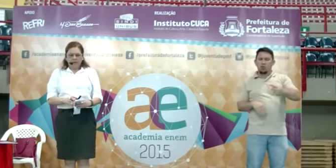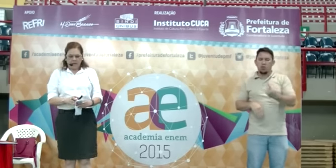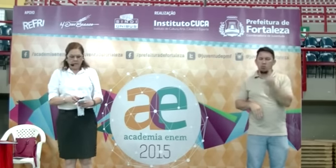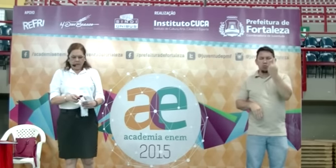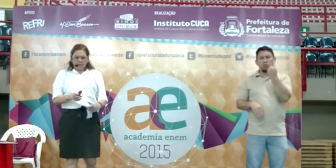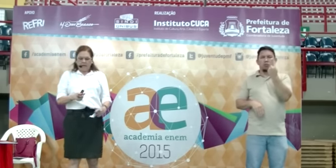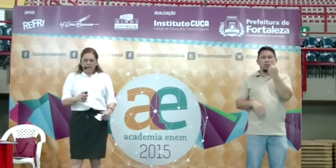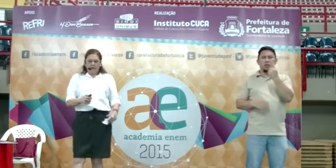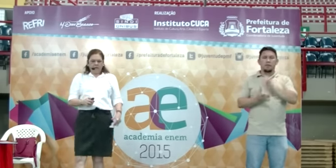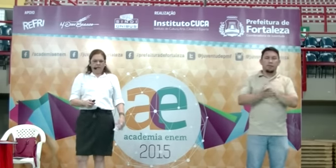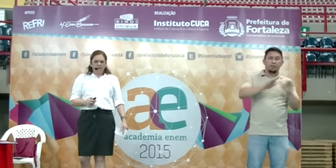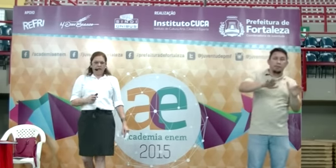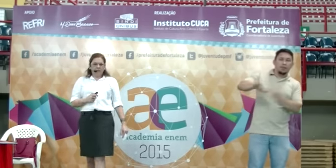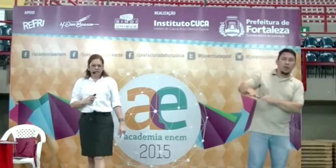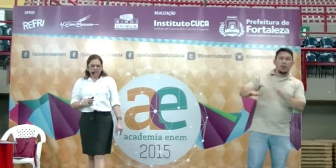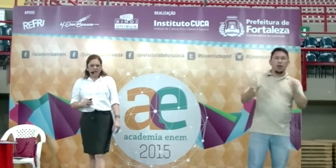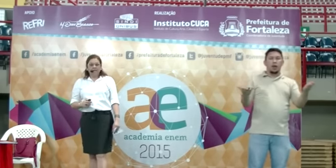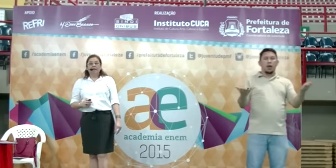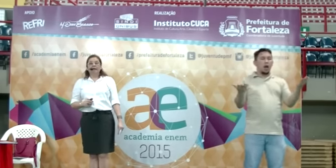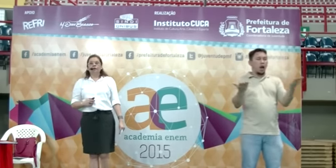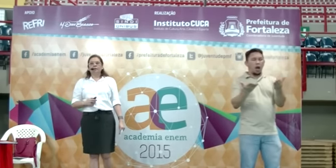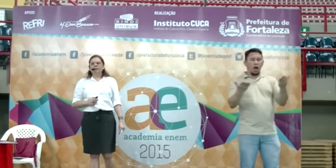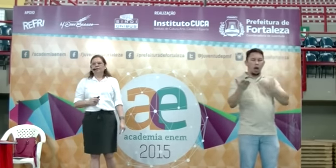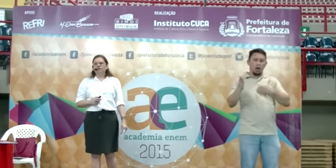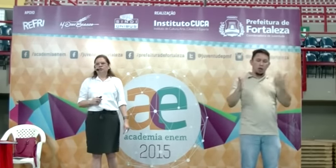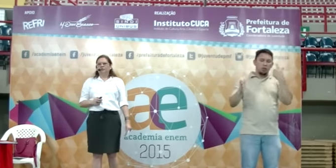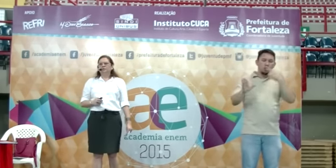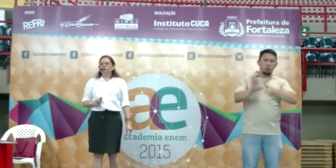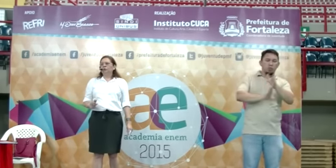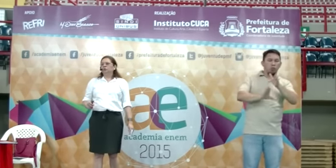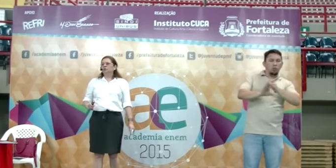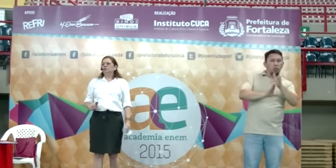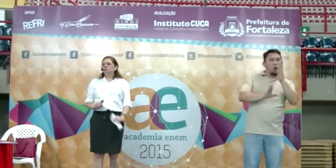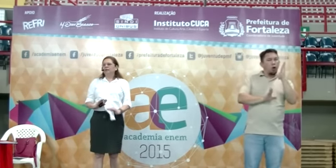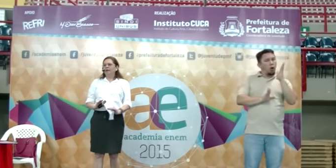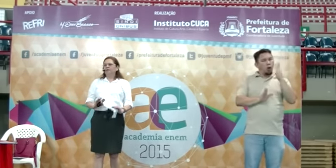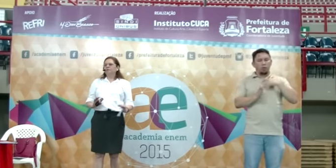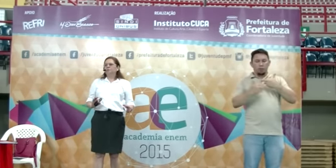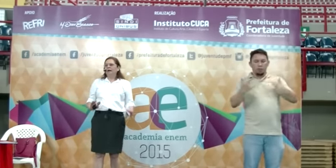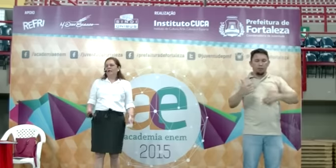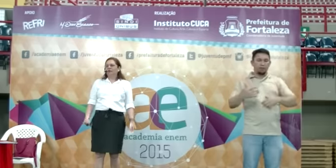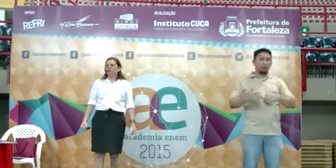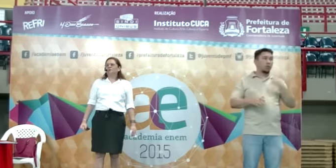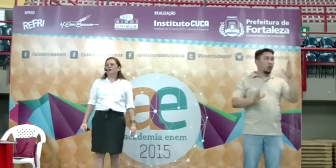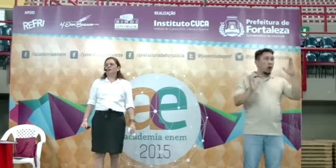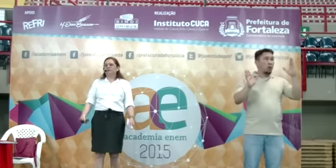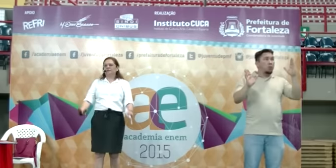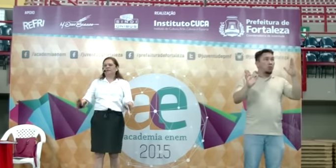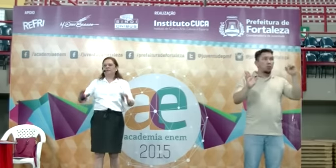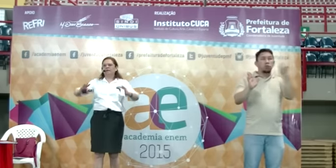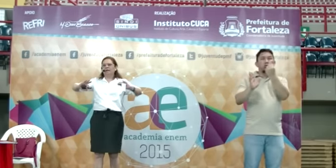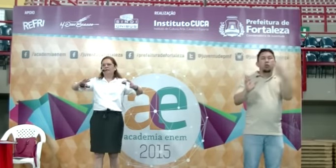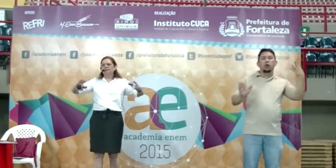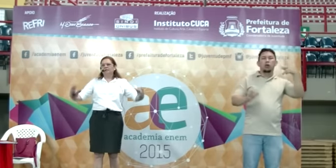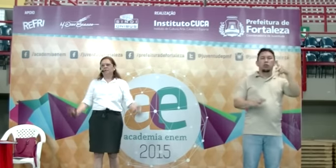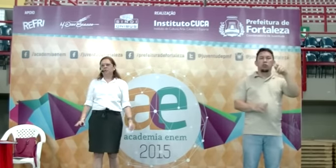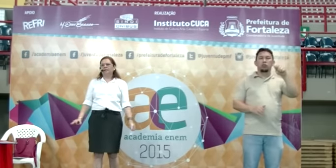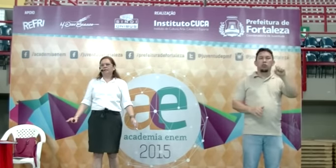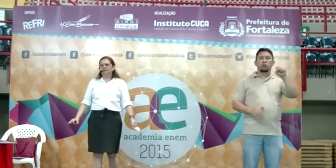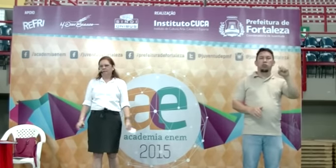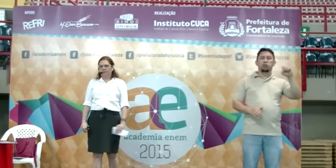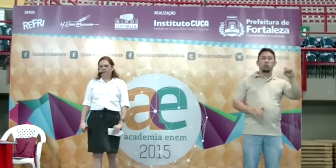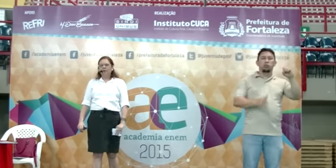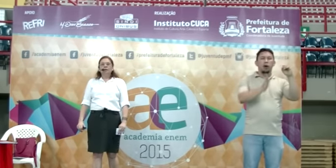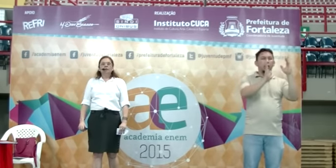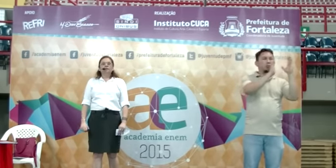uma, tá? Bem, vamos às recomendações. Pronto, são 10 passos para você fazer